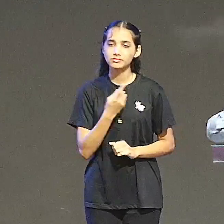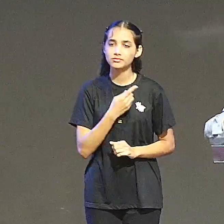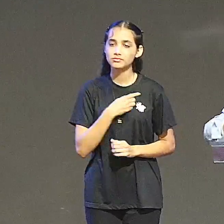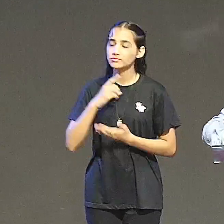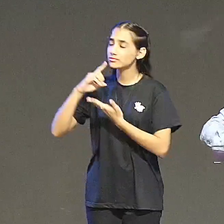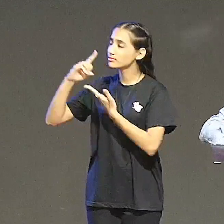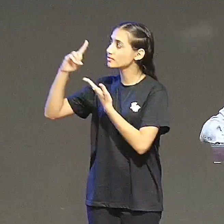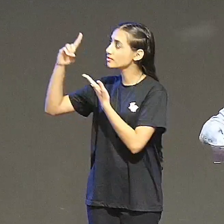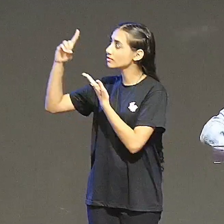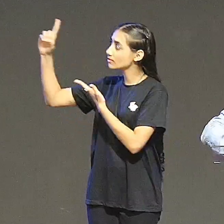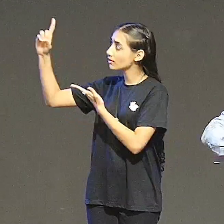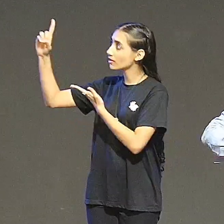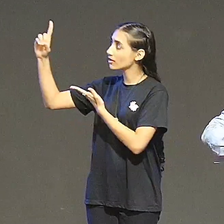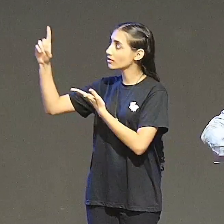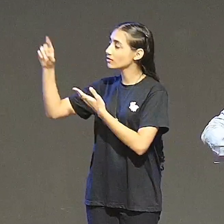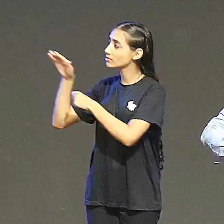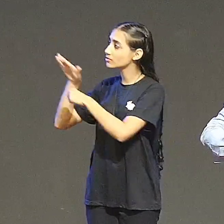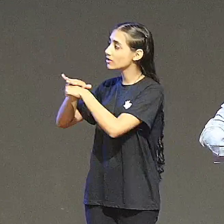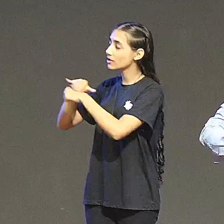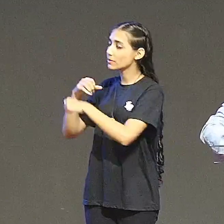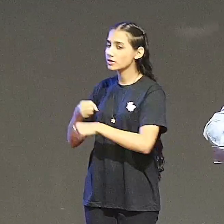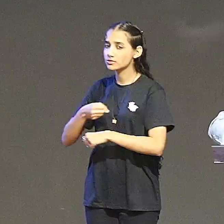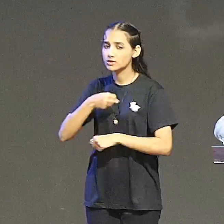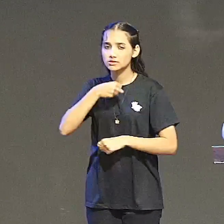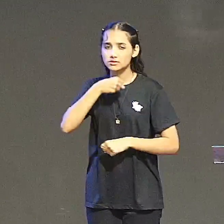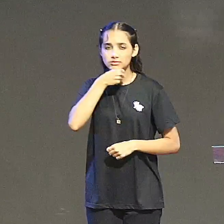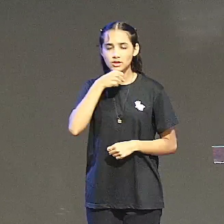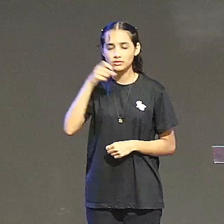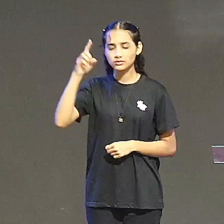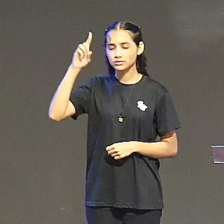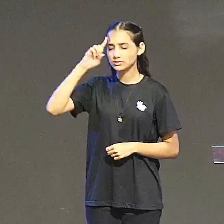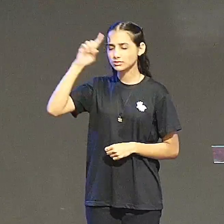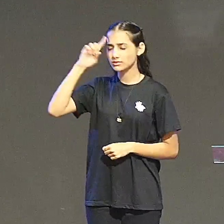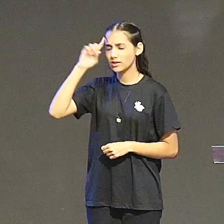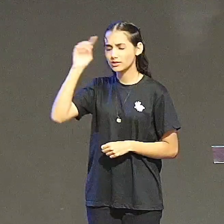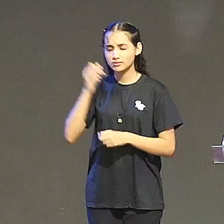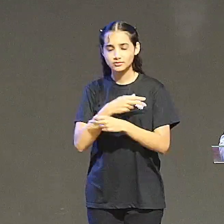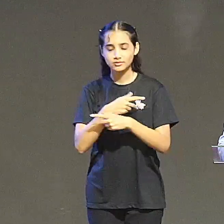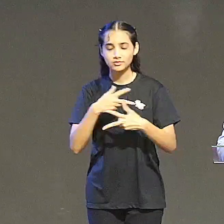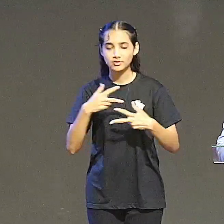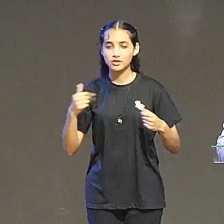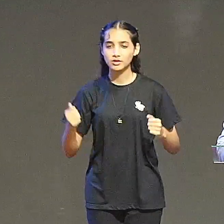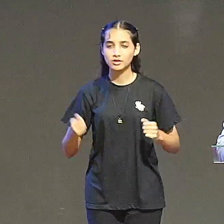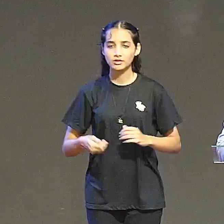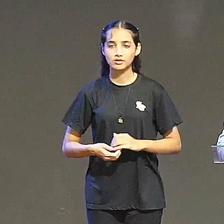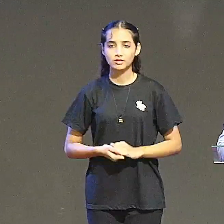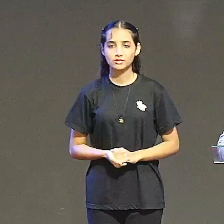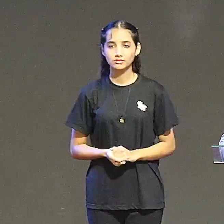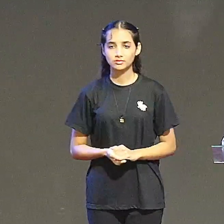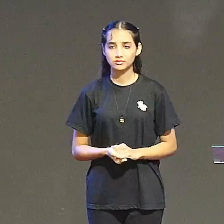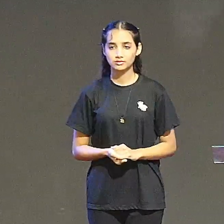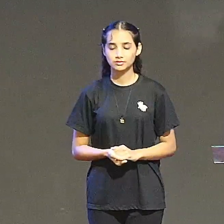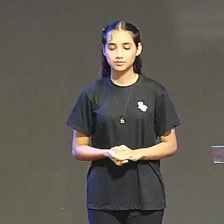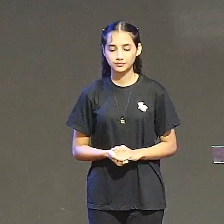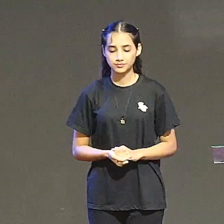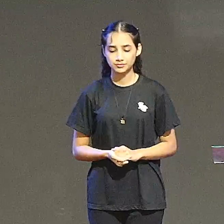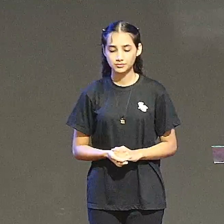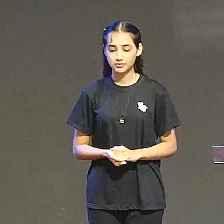ancião de dias não é a tua o nosso Deus ele não é só muito